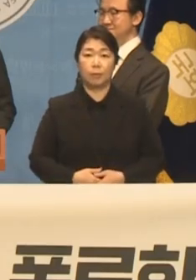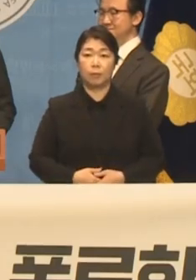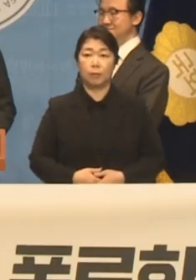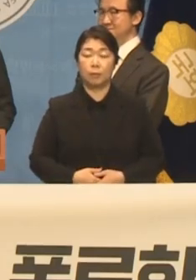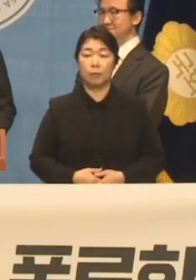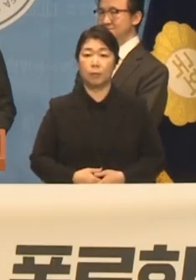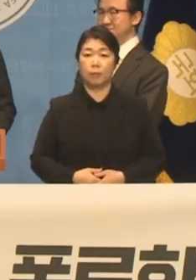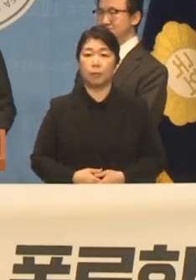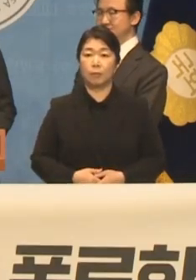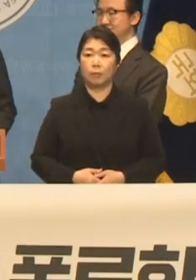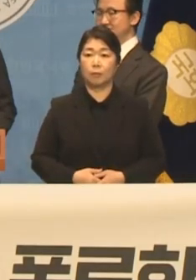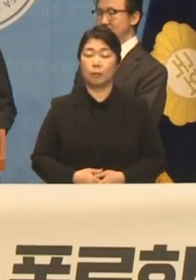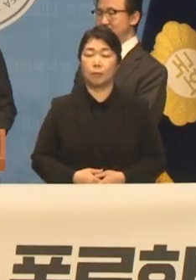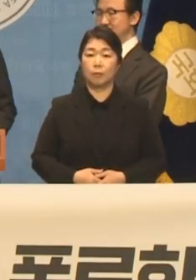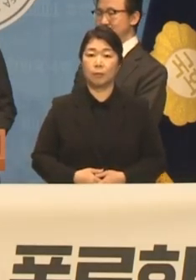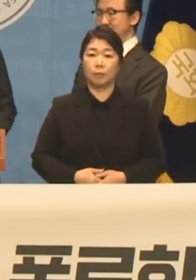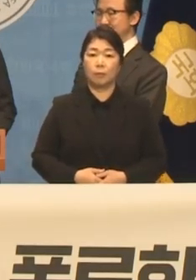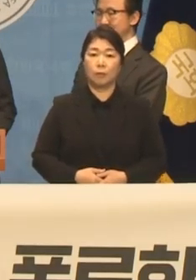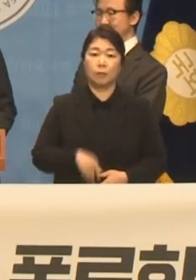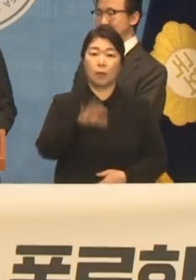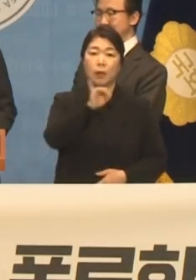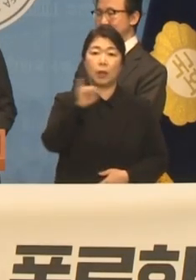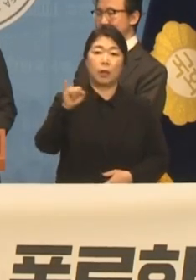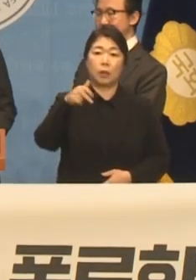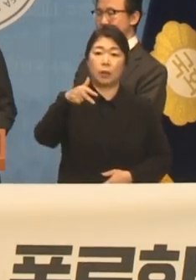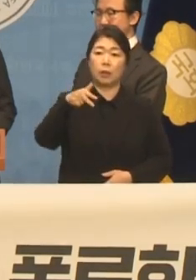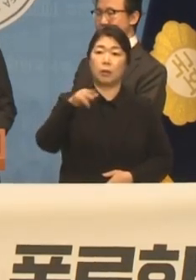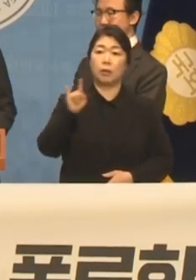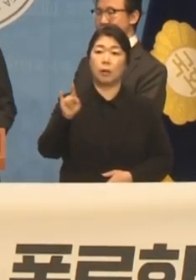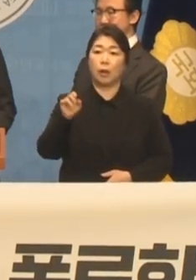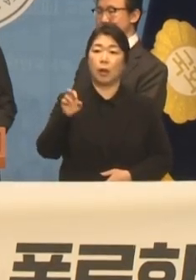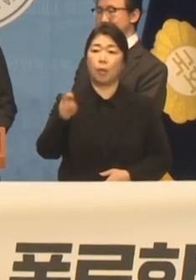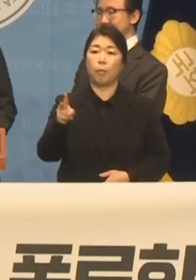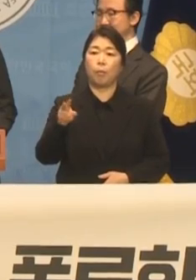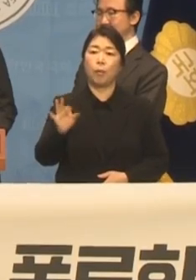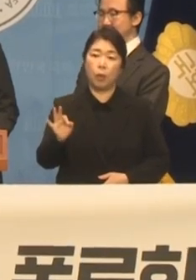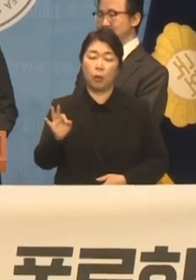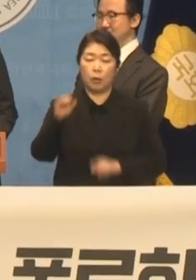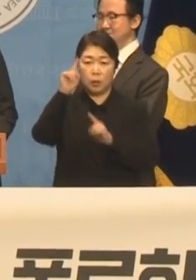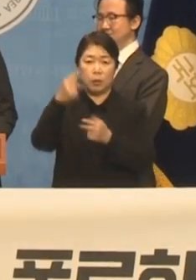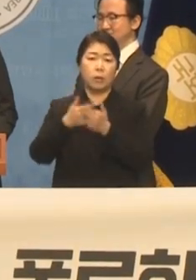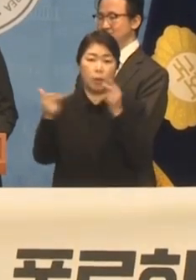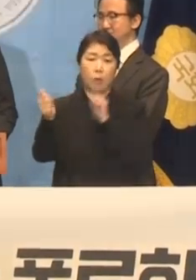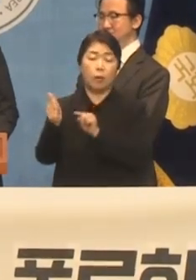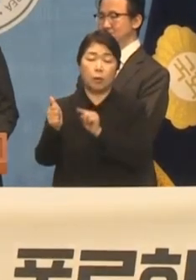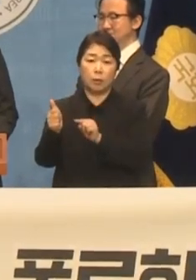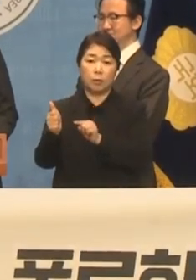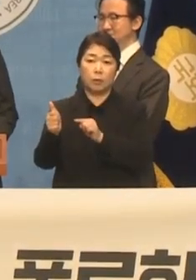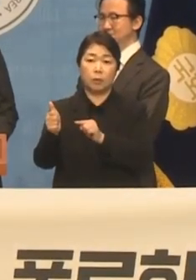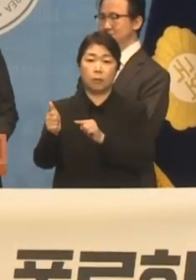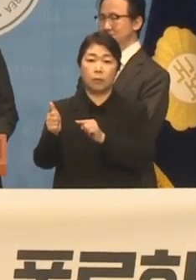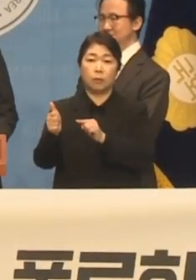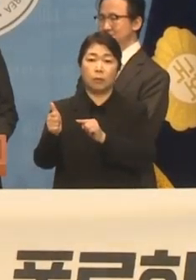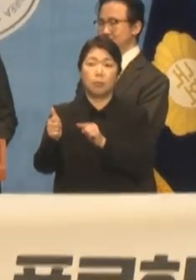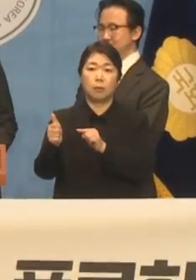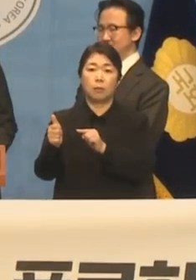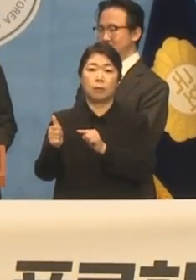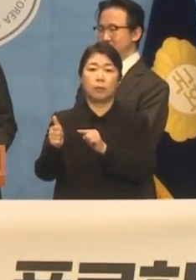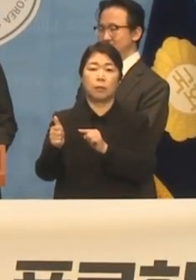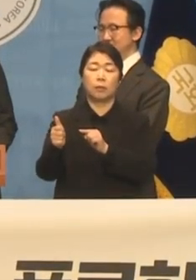어 이재명이 아는 어 시대에 빌런에